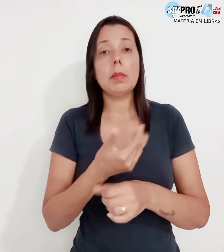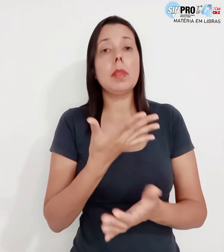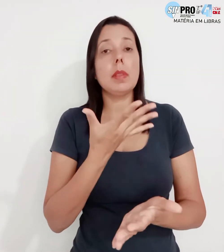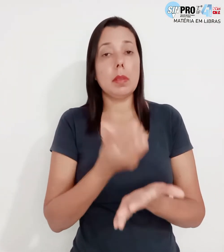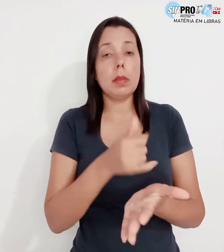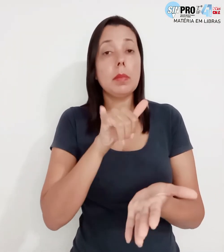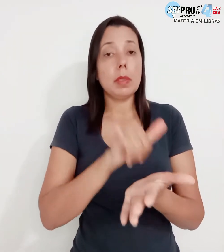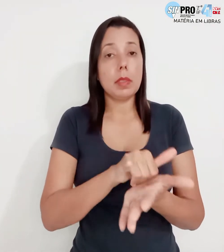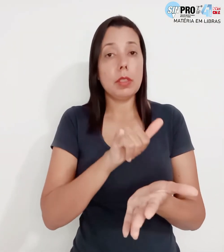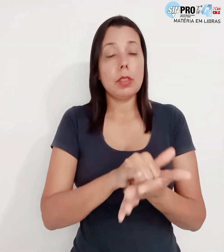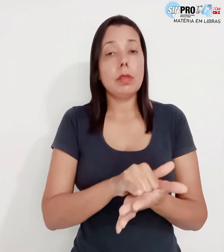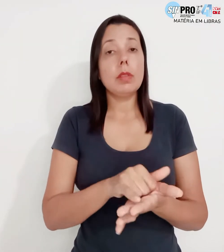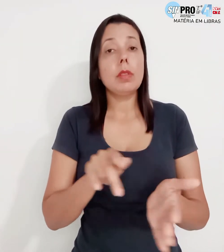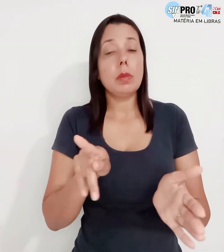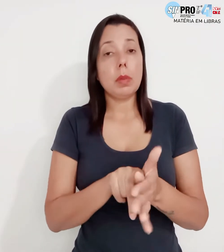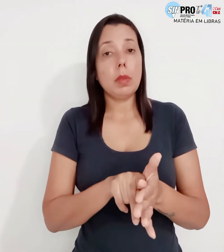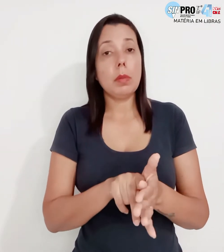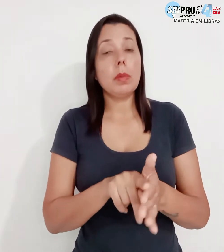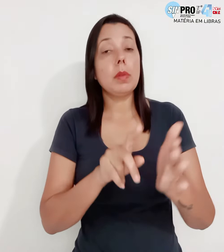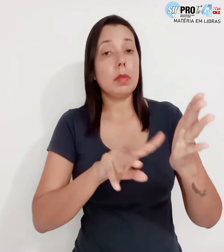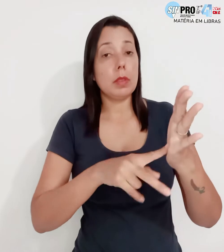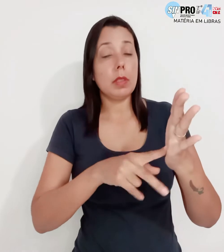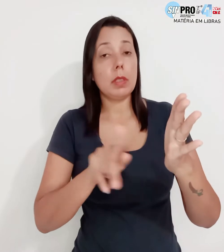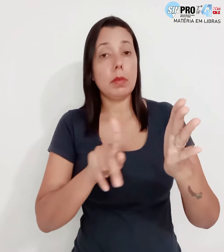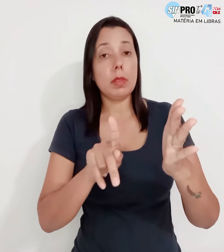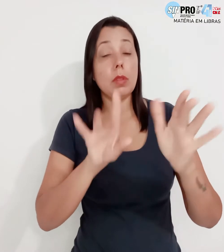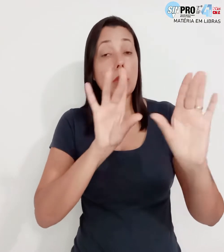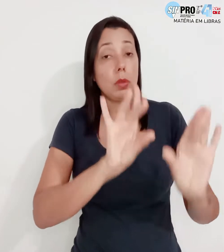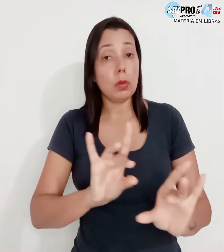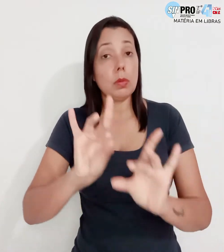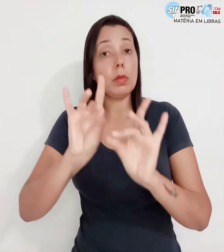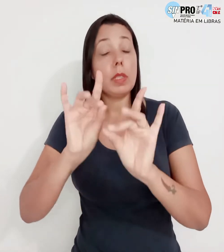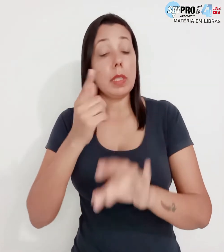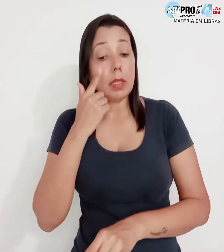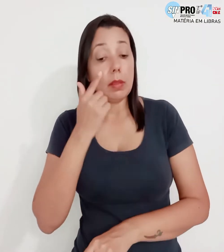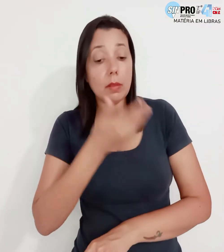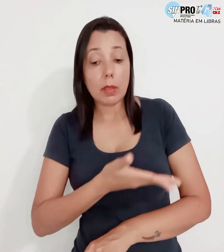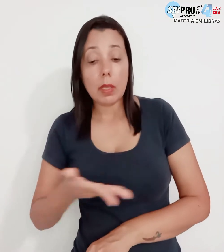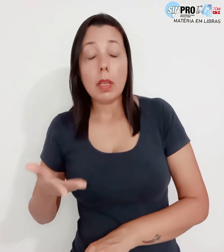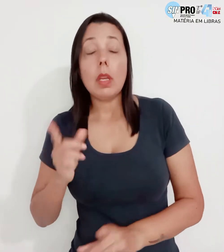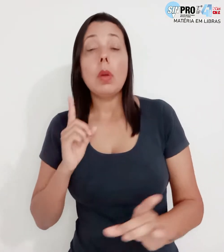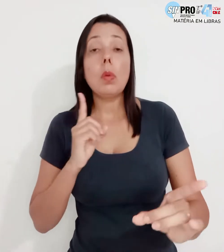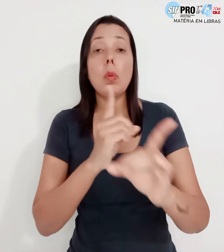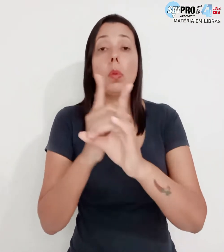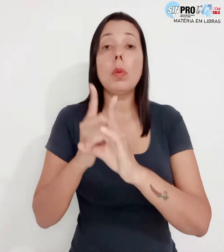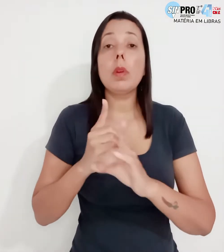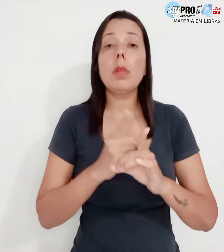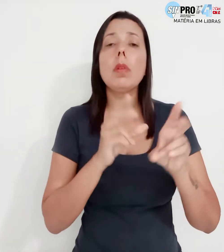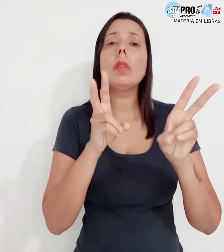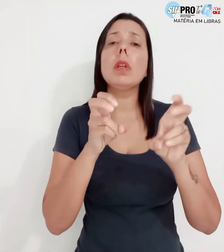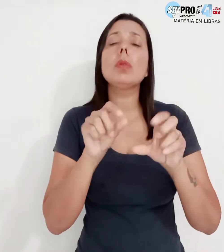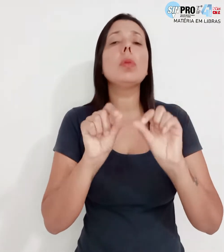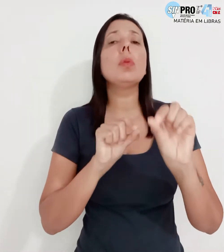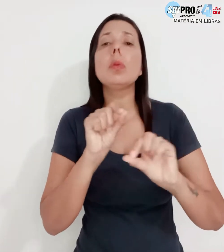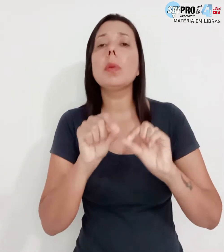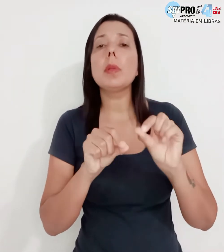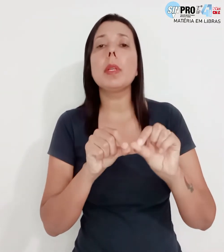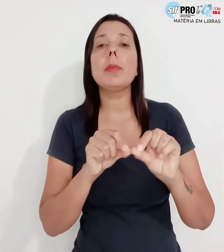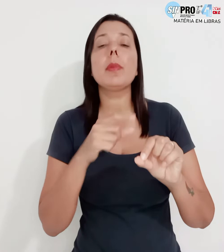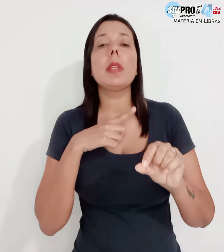aplicativo do SimproDF, no link a seguir. O encontro abordará temas que